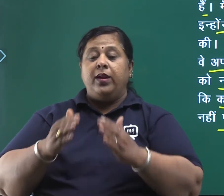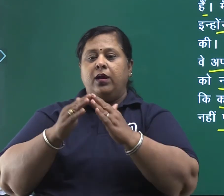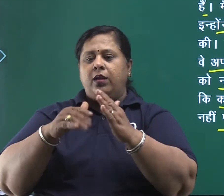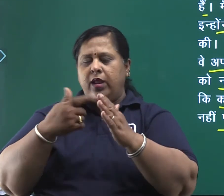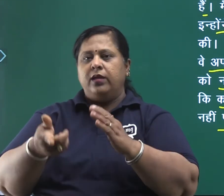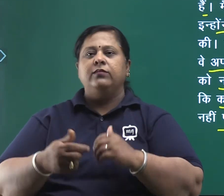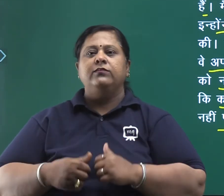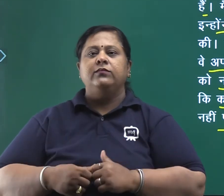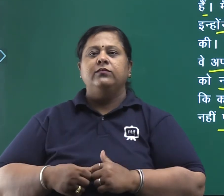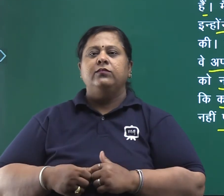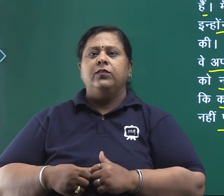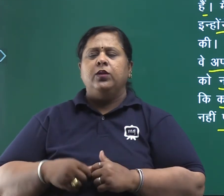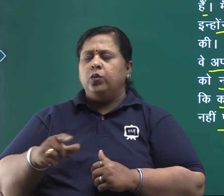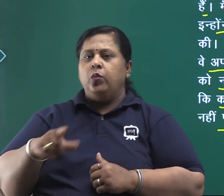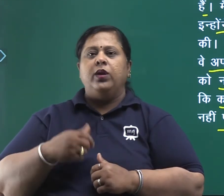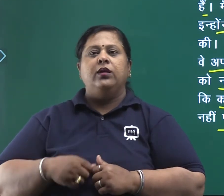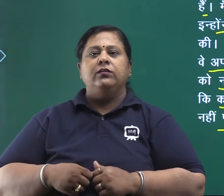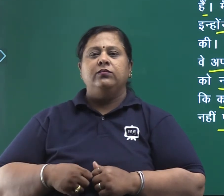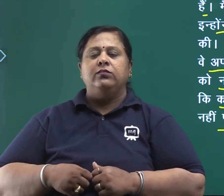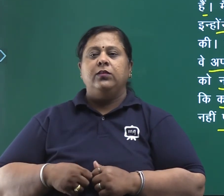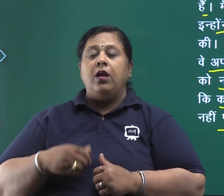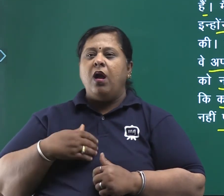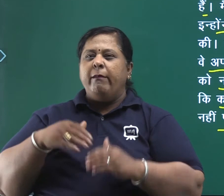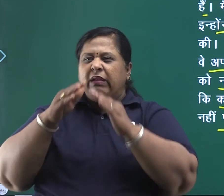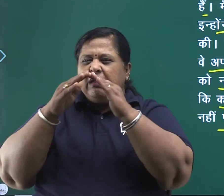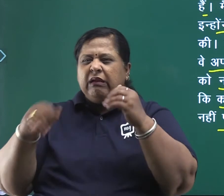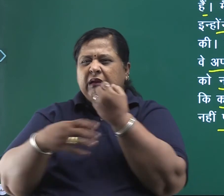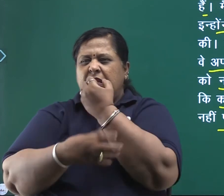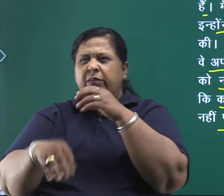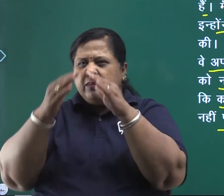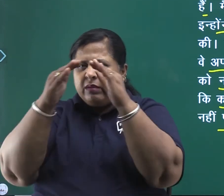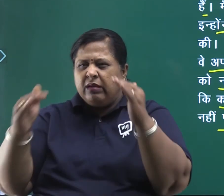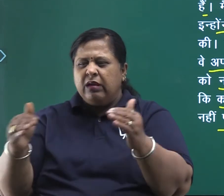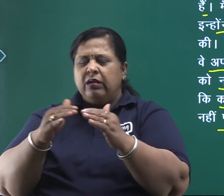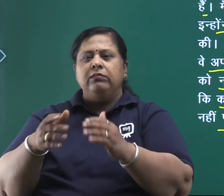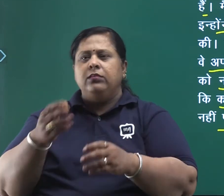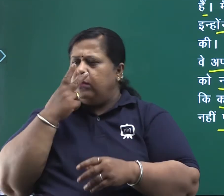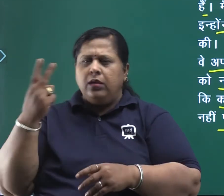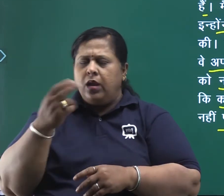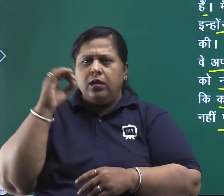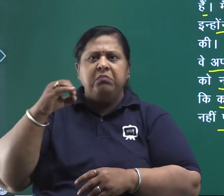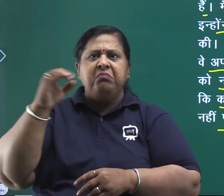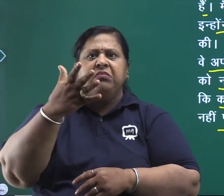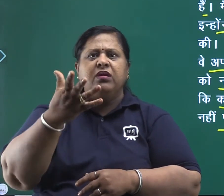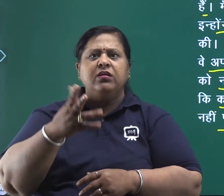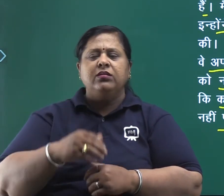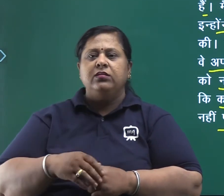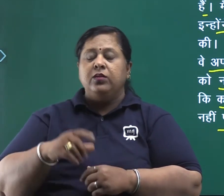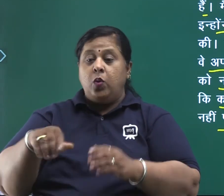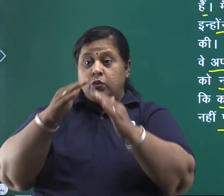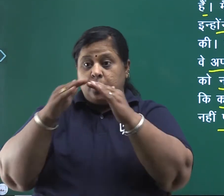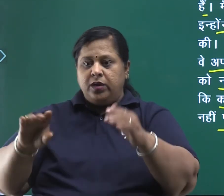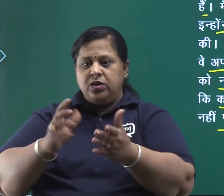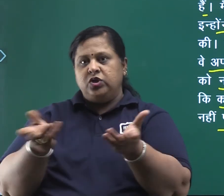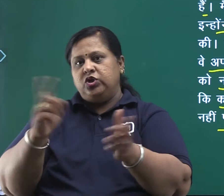आए तो उन्हें अपनी झोंपड़ी कहीं दिखाई ही ना दी और झोंपड़ी की